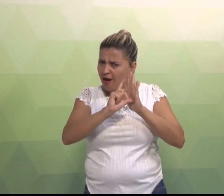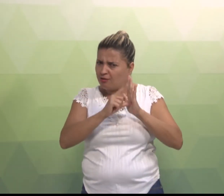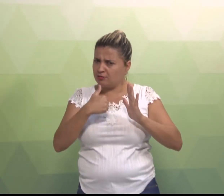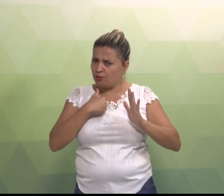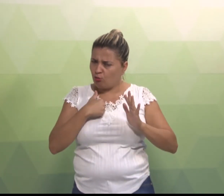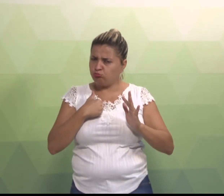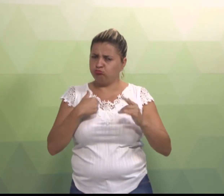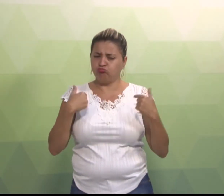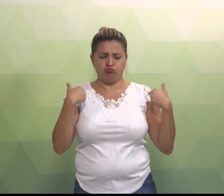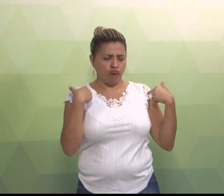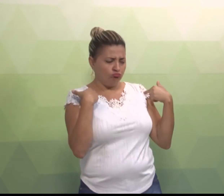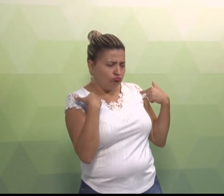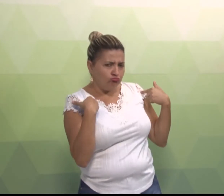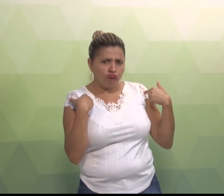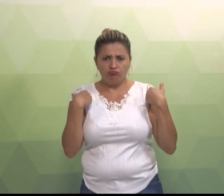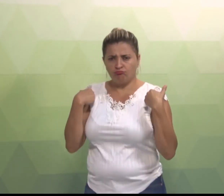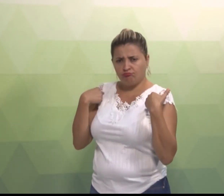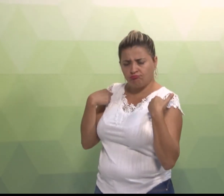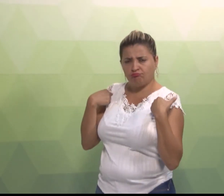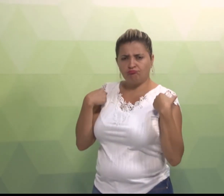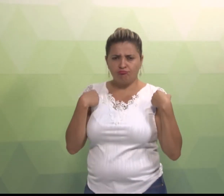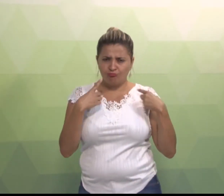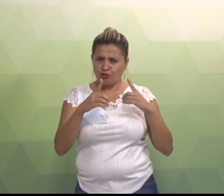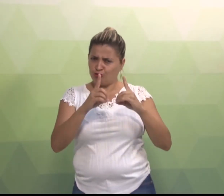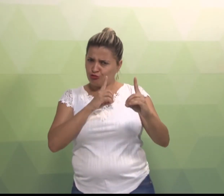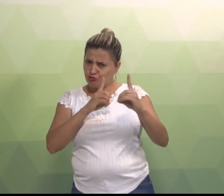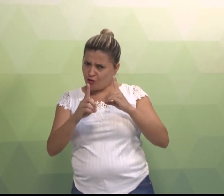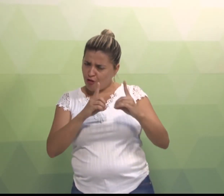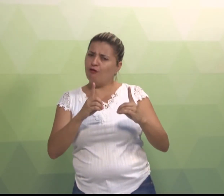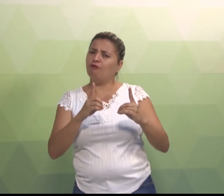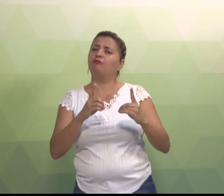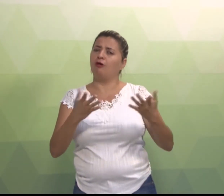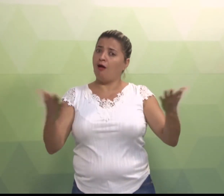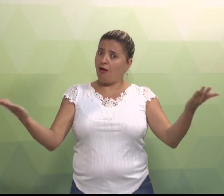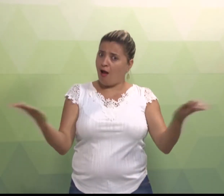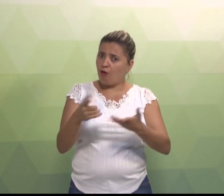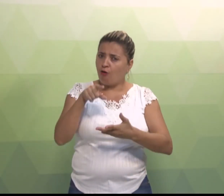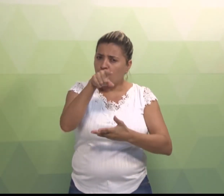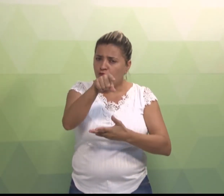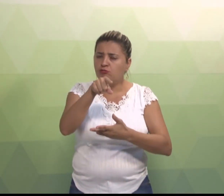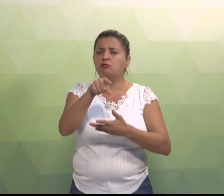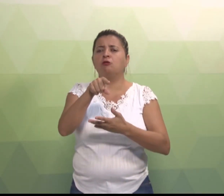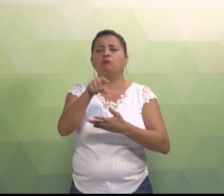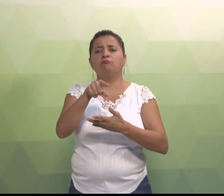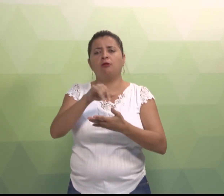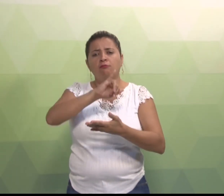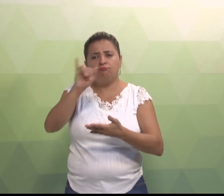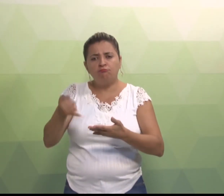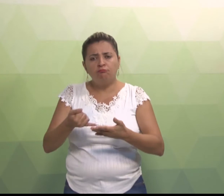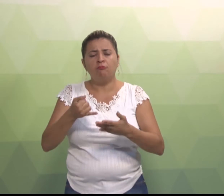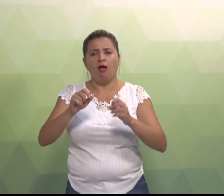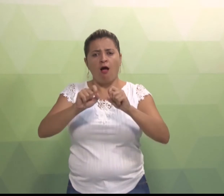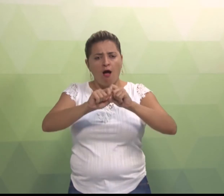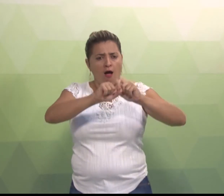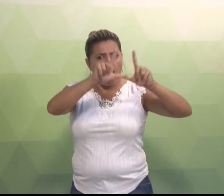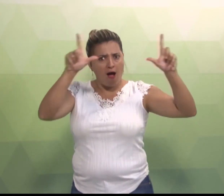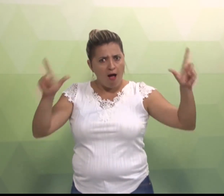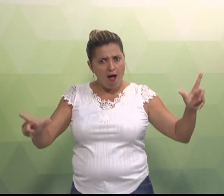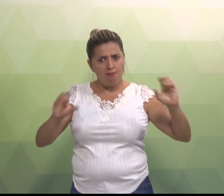esforçar, lembrando sempre da questão do diálogo, da posição realmente que vamos utilizar ali dos ombros, né? Da posição do